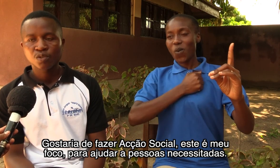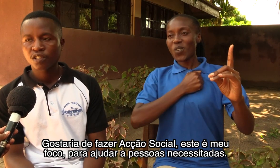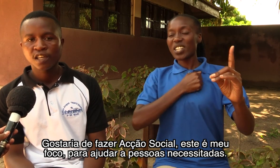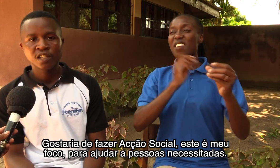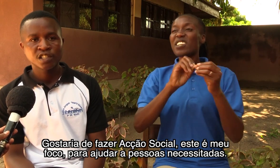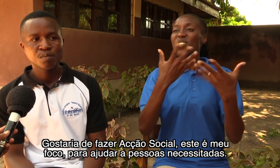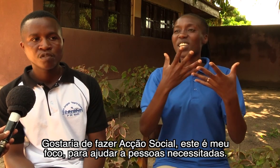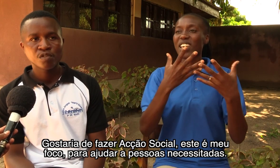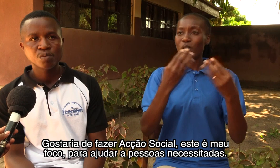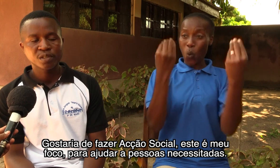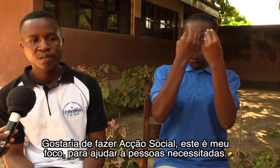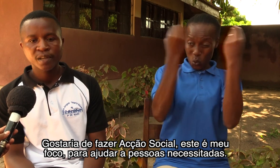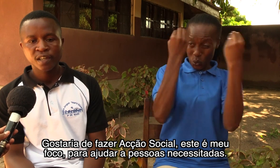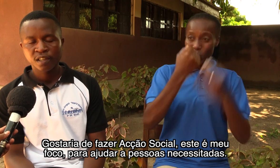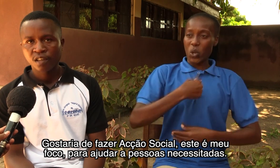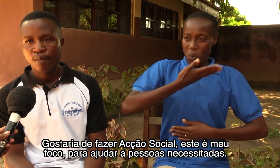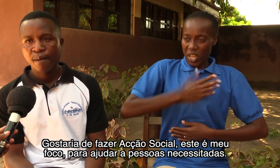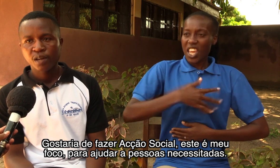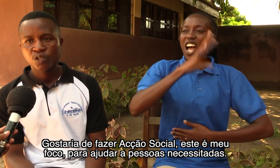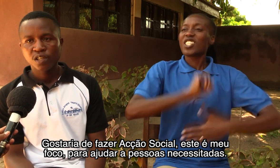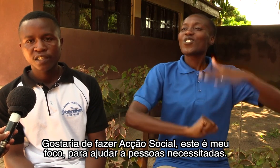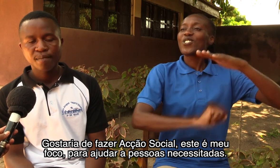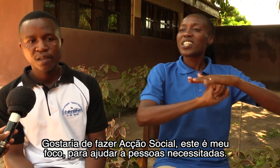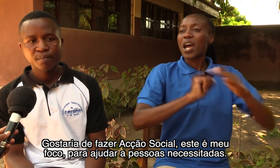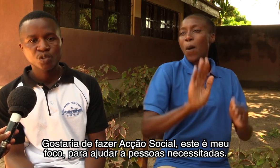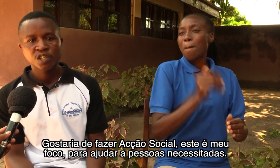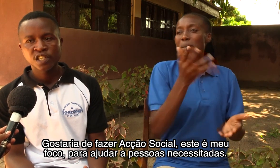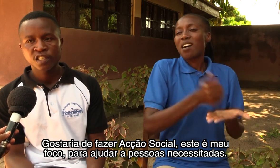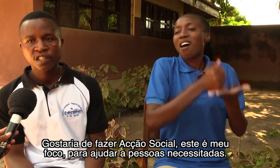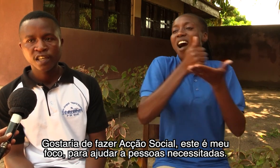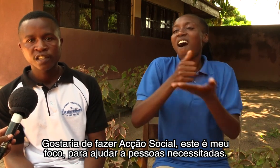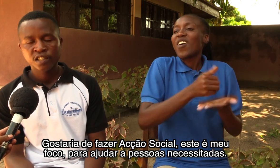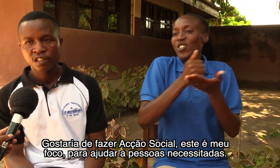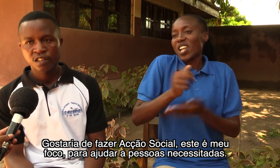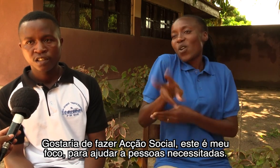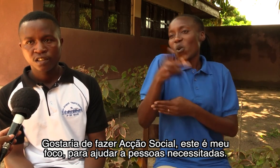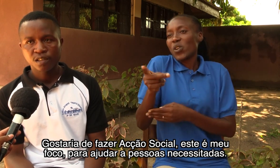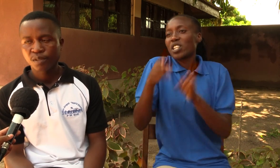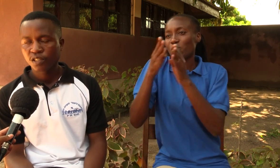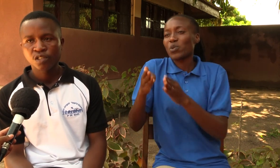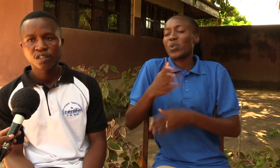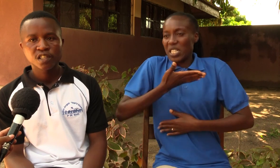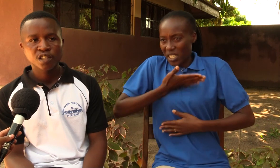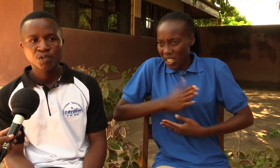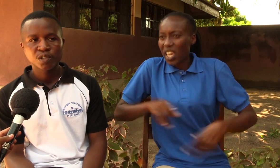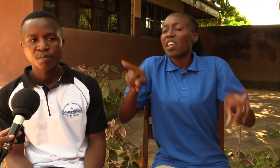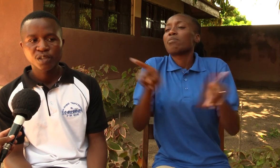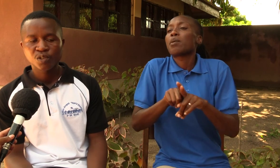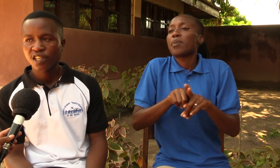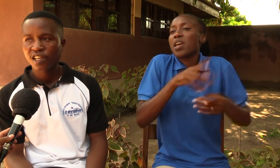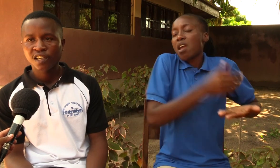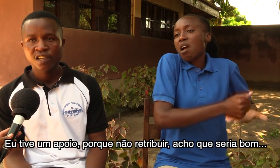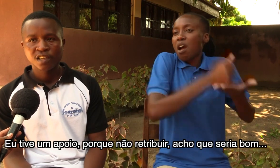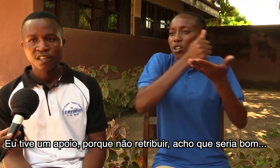fazer ação social, este é o meu foco principal, para ajudar também pessoas necessitadas, que precisam dessa ajuda,